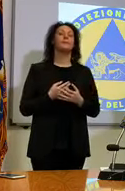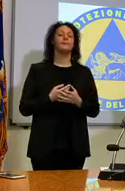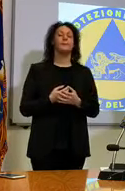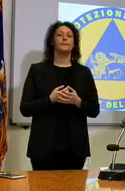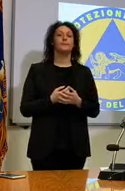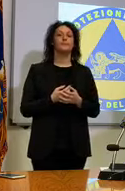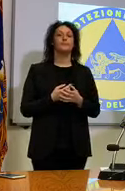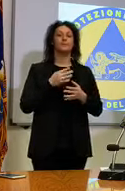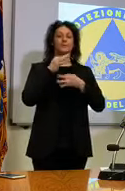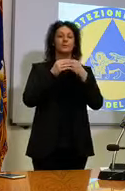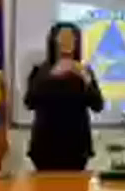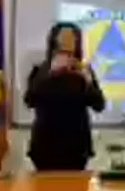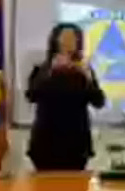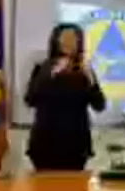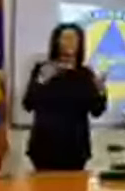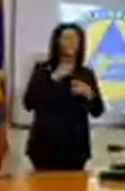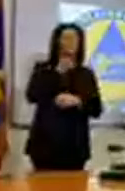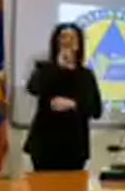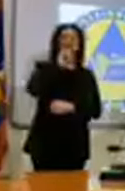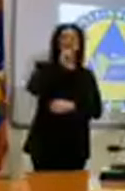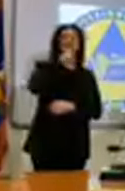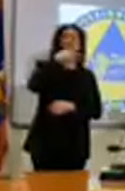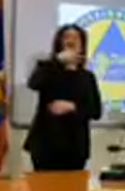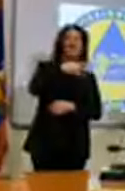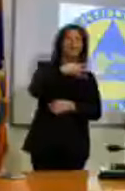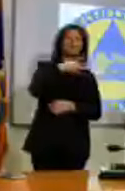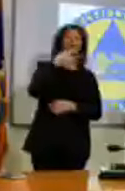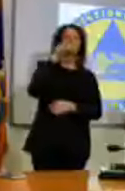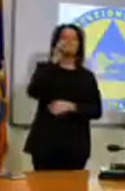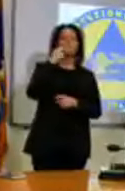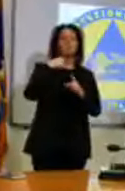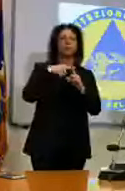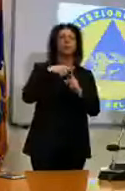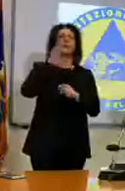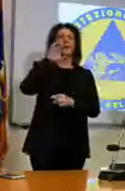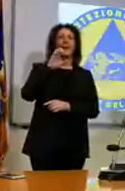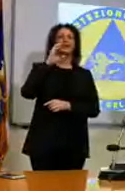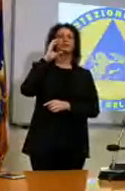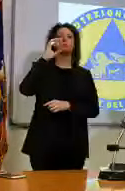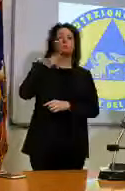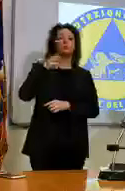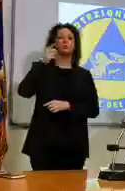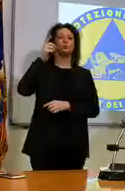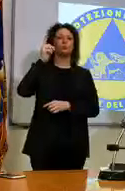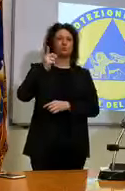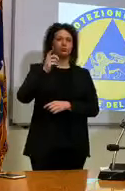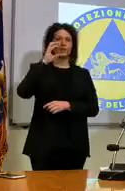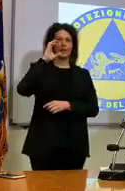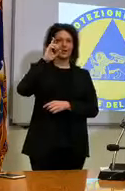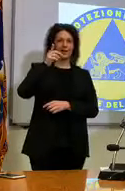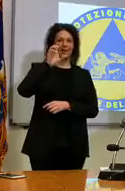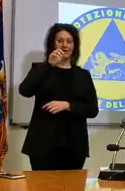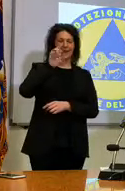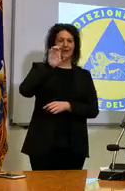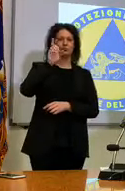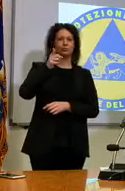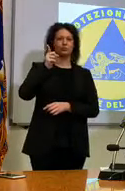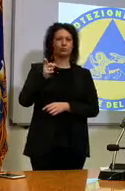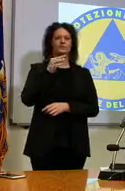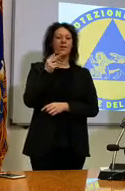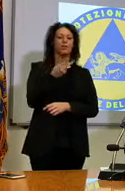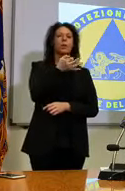le IgM, cioè l'IgM, ma anche le IgG, quindi tutte e due le immunoglobuline. E quindi uno dice, bene, si